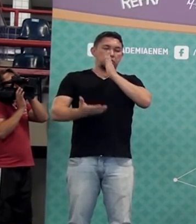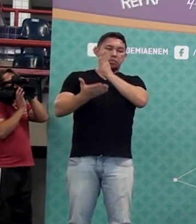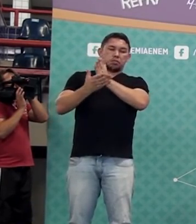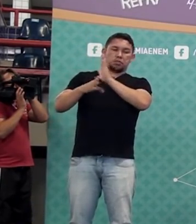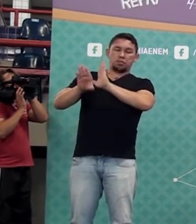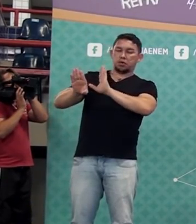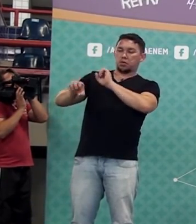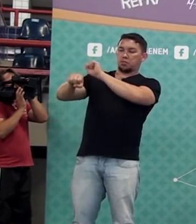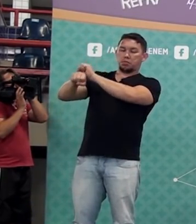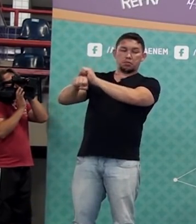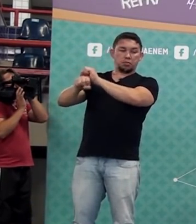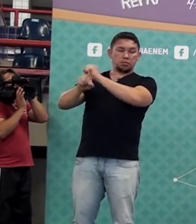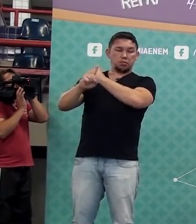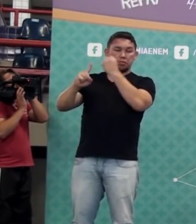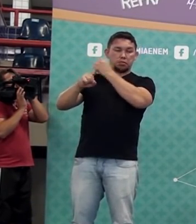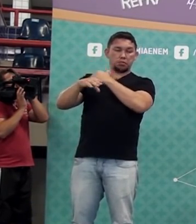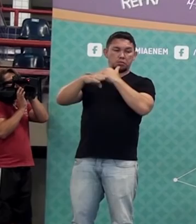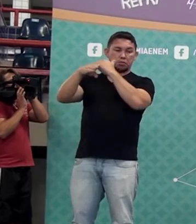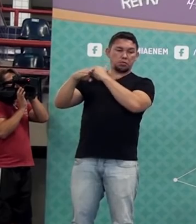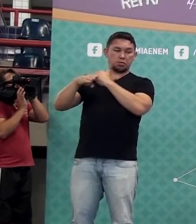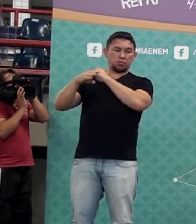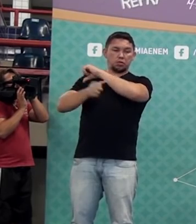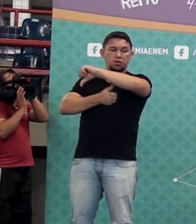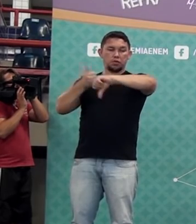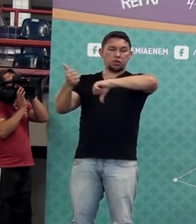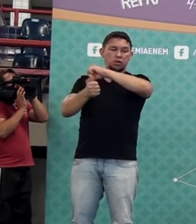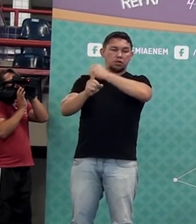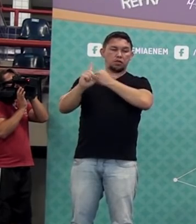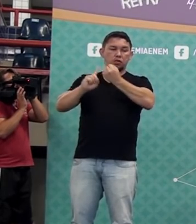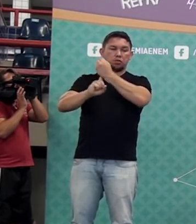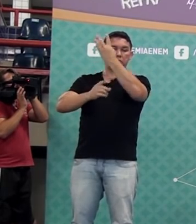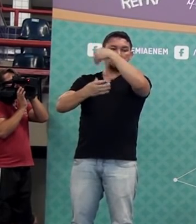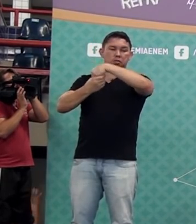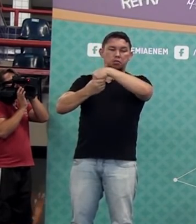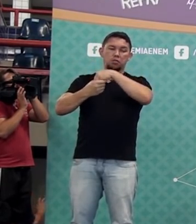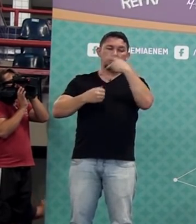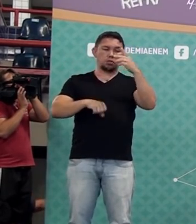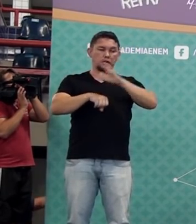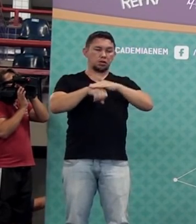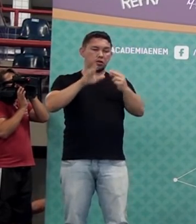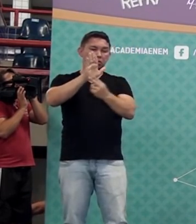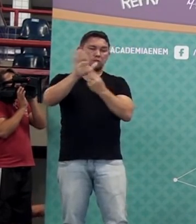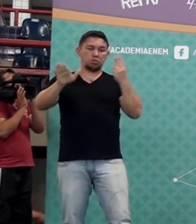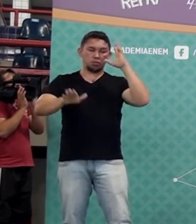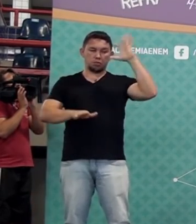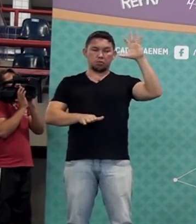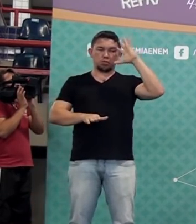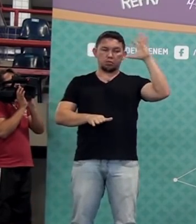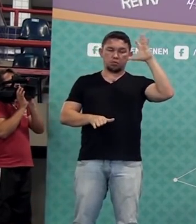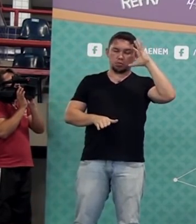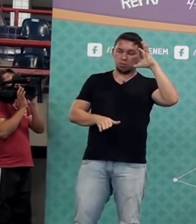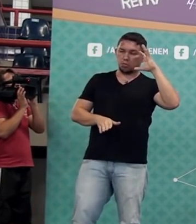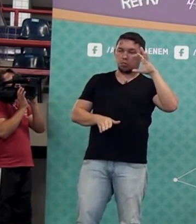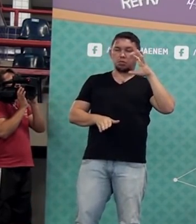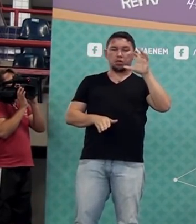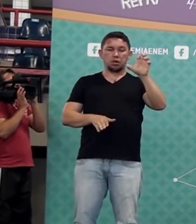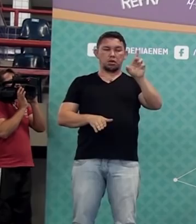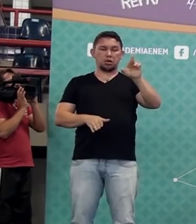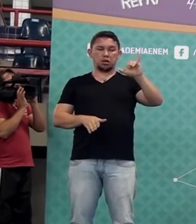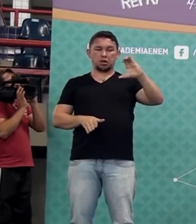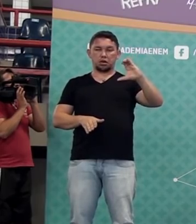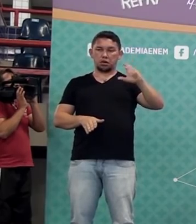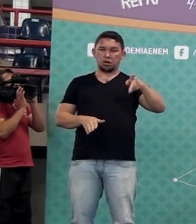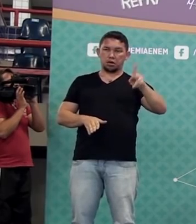socialismo, que se fez reformas sociais. É esse o raciocínio do Eric Hobsbawm, tá certo? Eu estou complicando